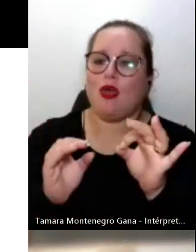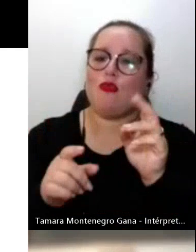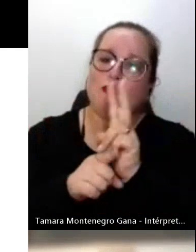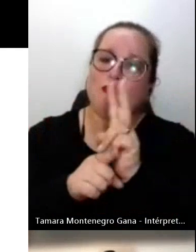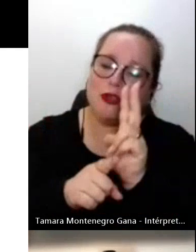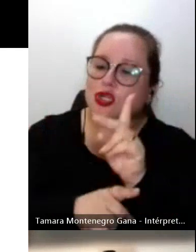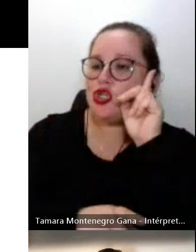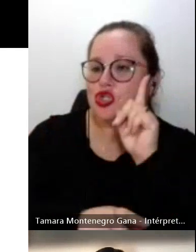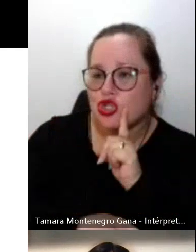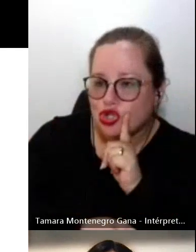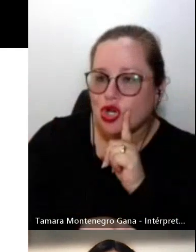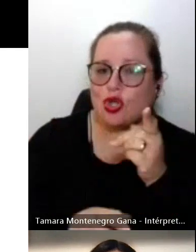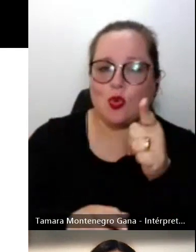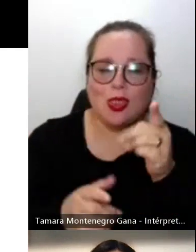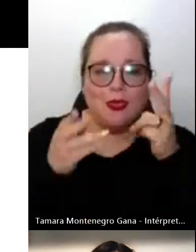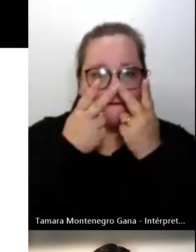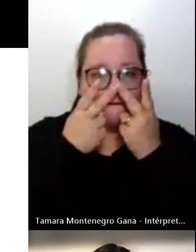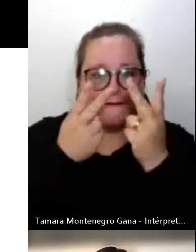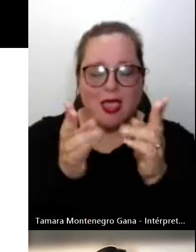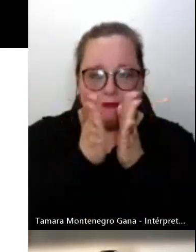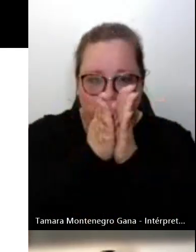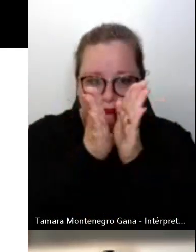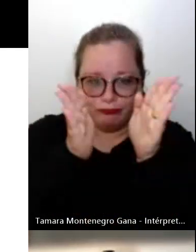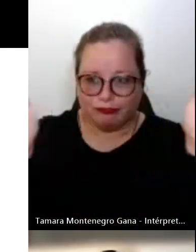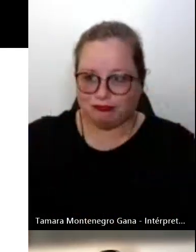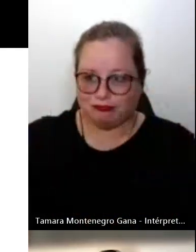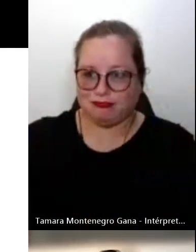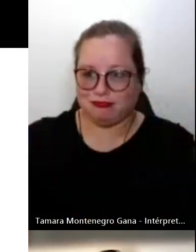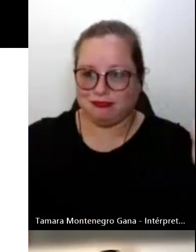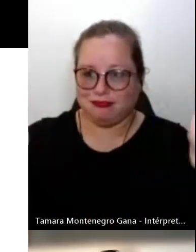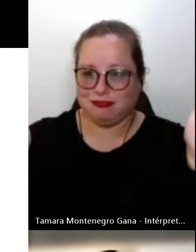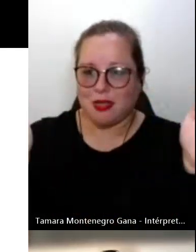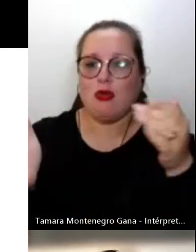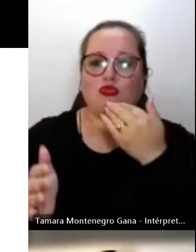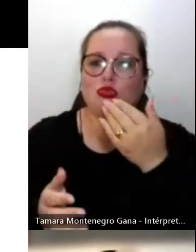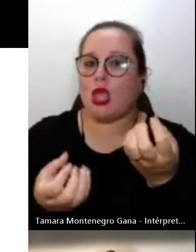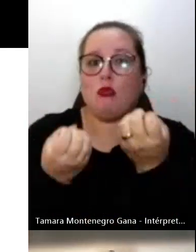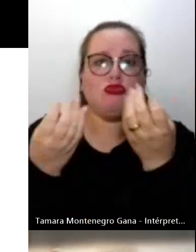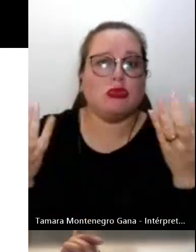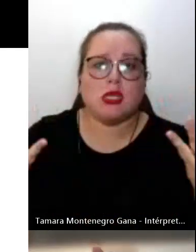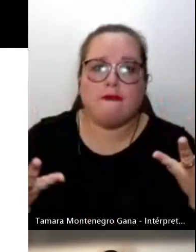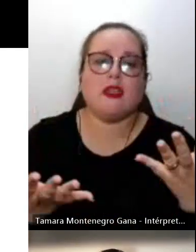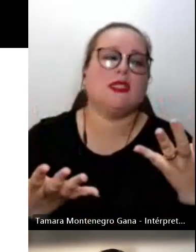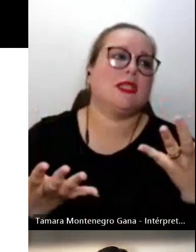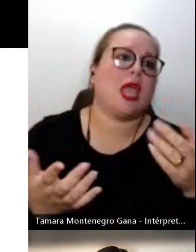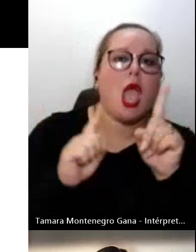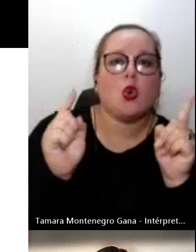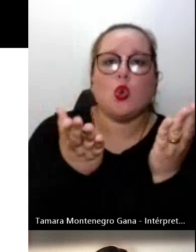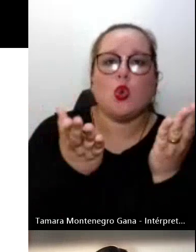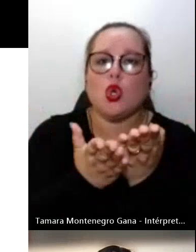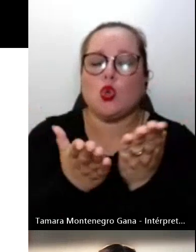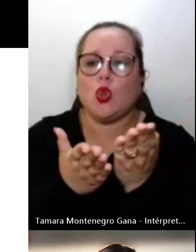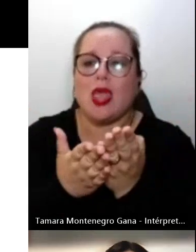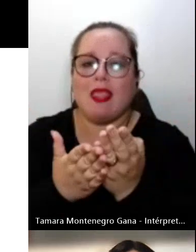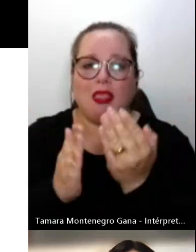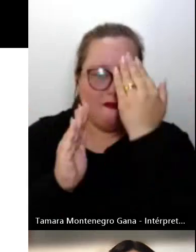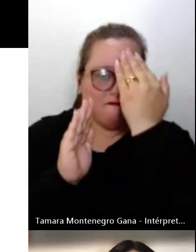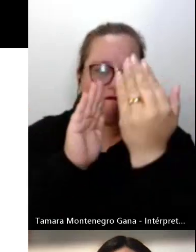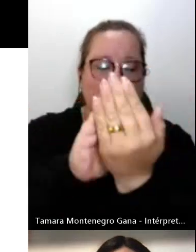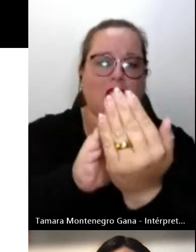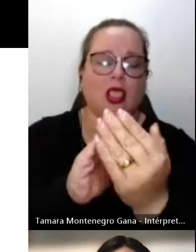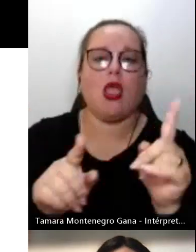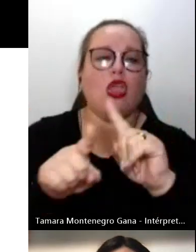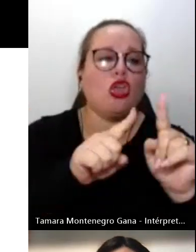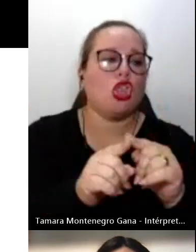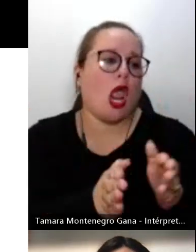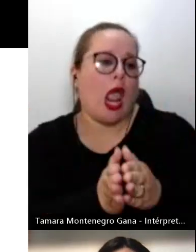capacidad más amplia de mirar, ¿sí? De que muchas veces hay un estudiante que está al frente mío diciéndome algo y al lado